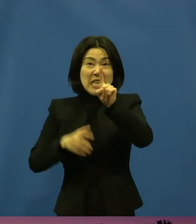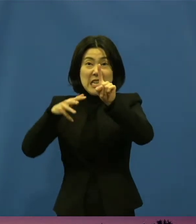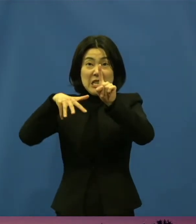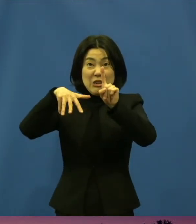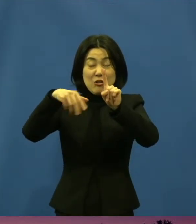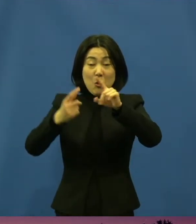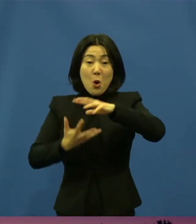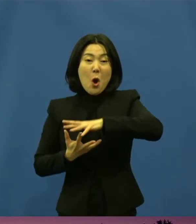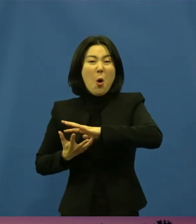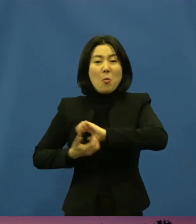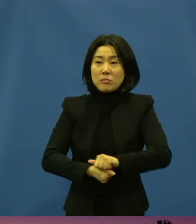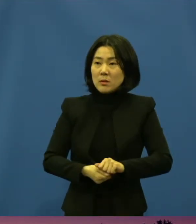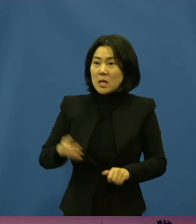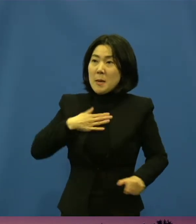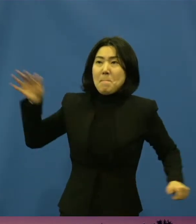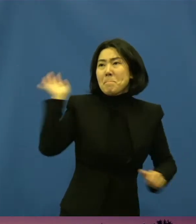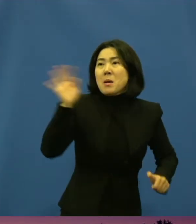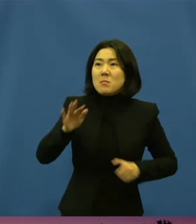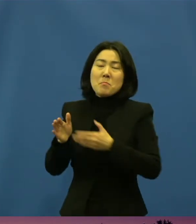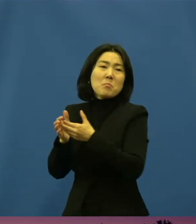조금씩 마음이 떠나기 시작하는 거예요.